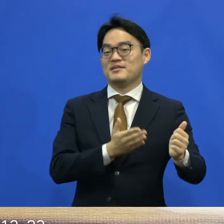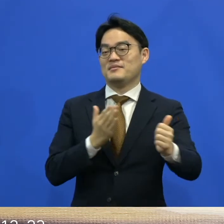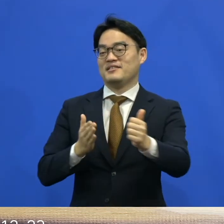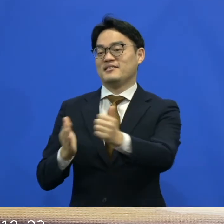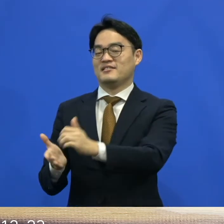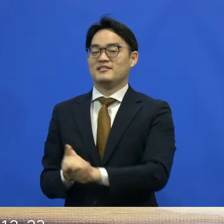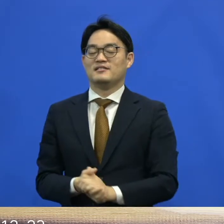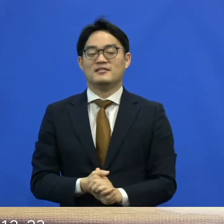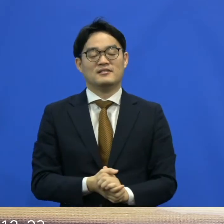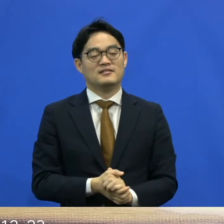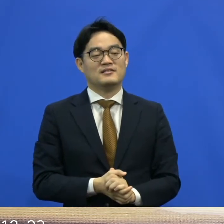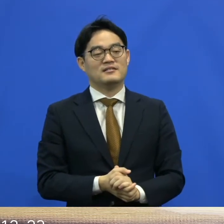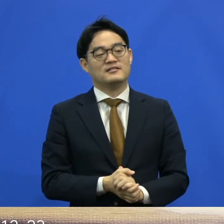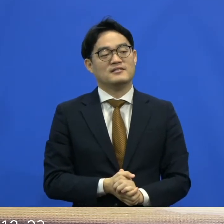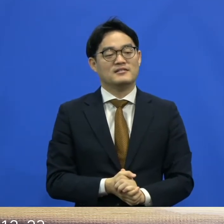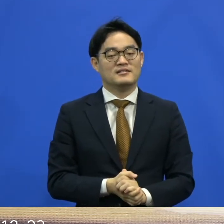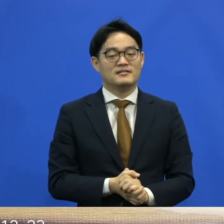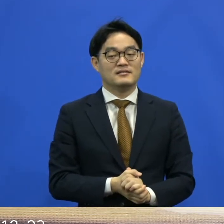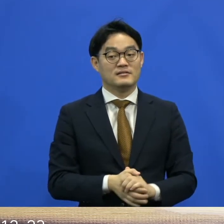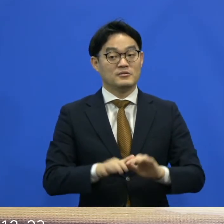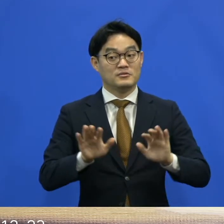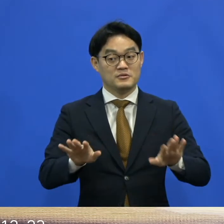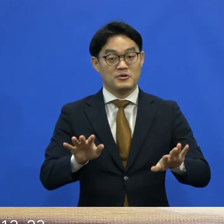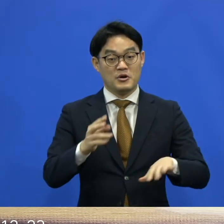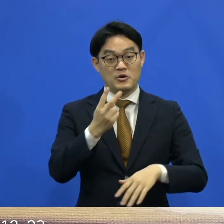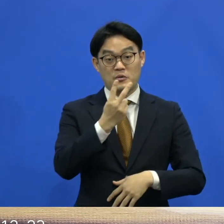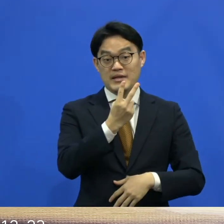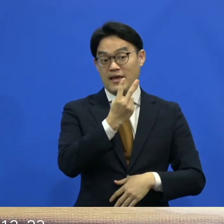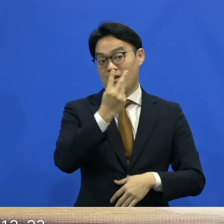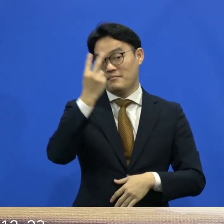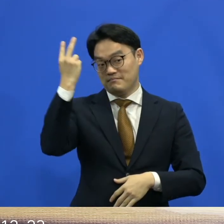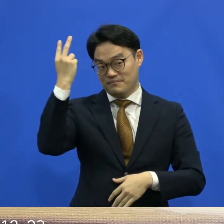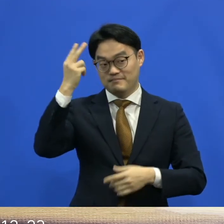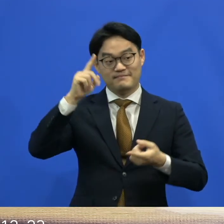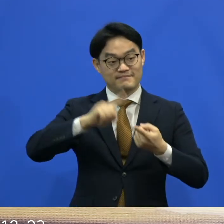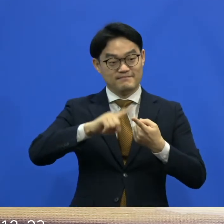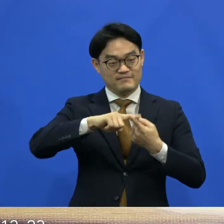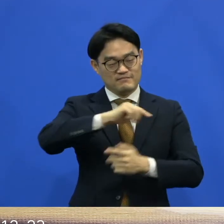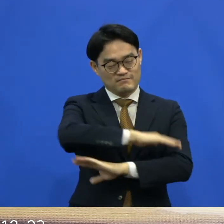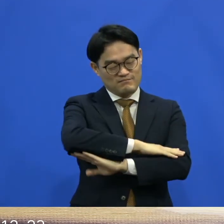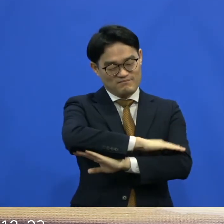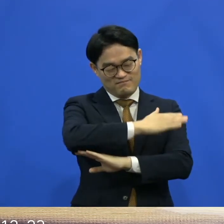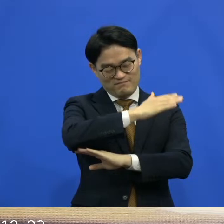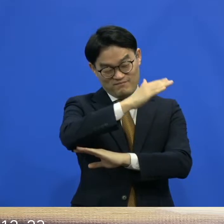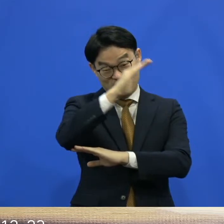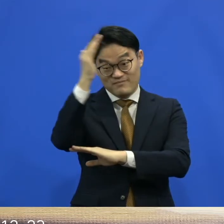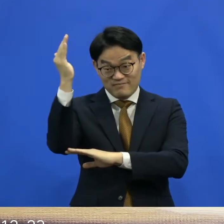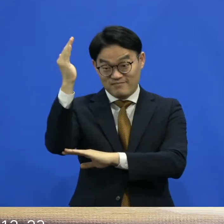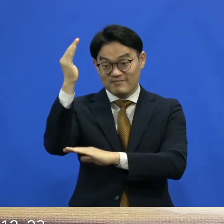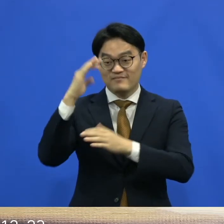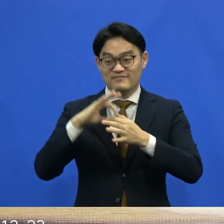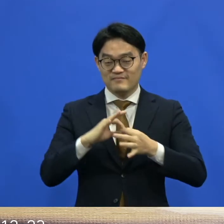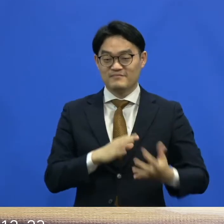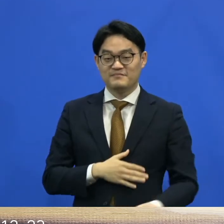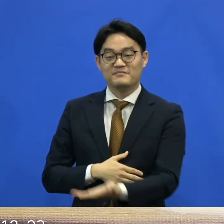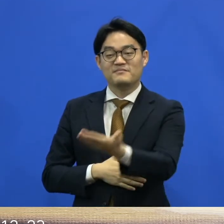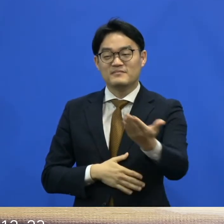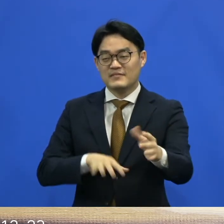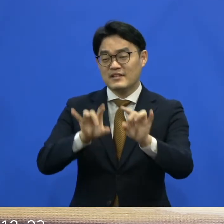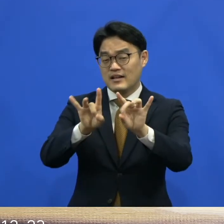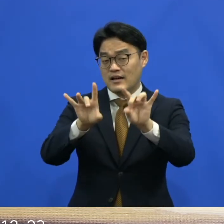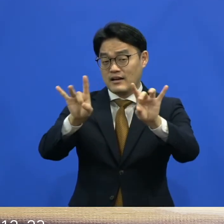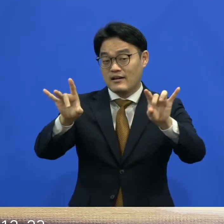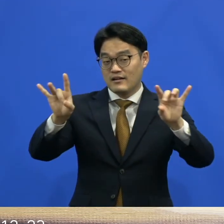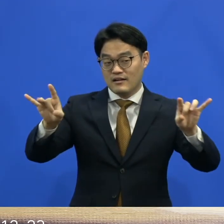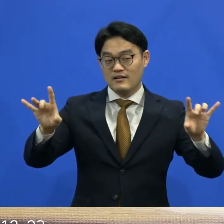바라겠습니다. 자, 이 요셉 스토리를 또 들으면서 또 여러분들의 각자의 삶에 주시는 메시지가 분명히